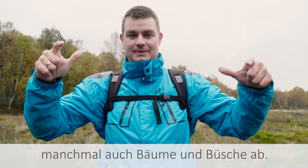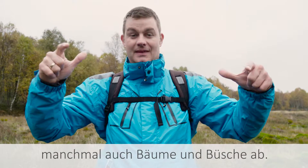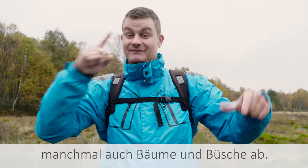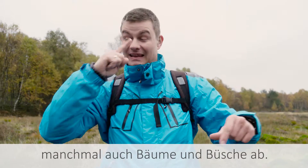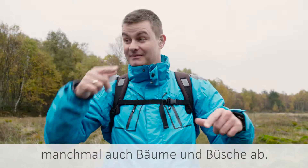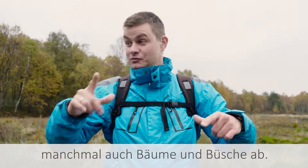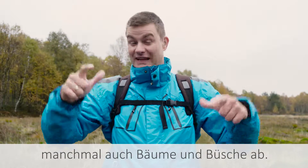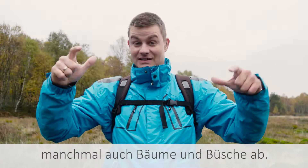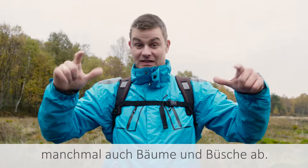und Büsche ab.